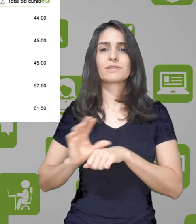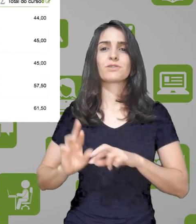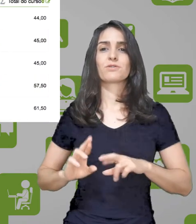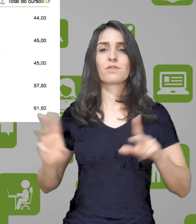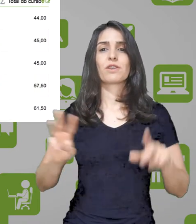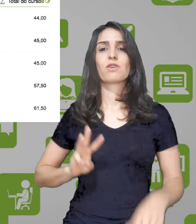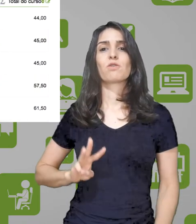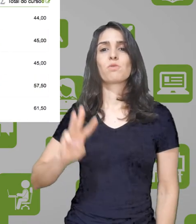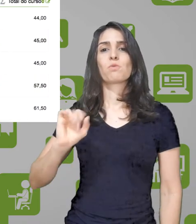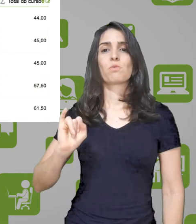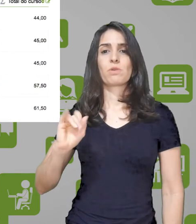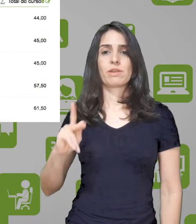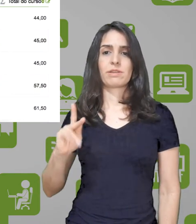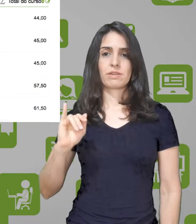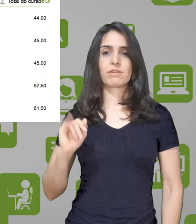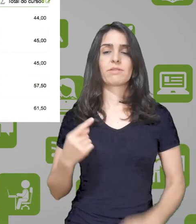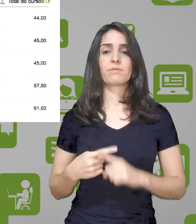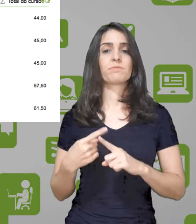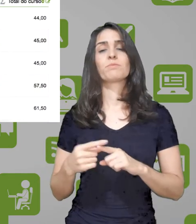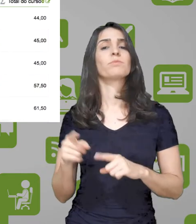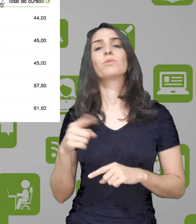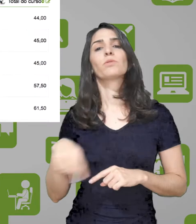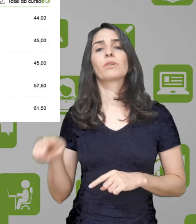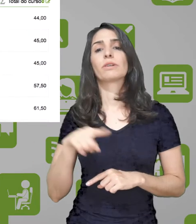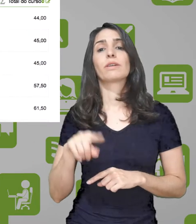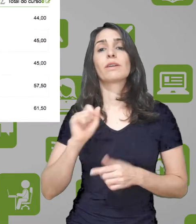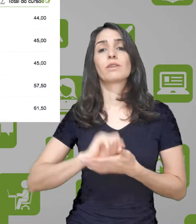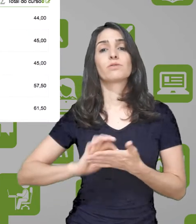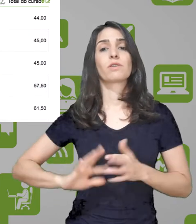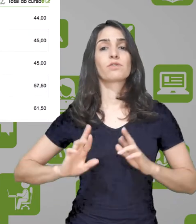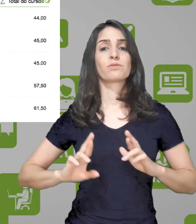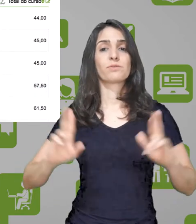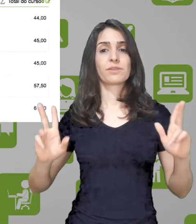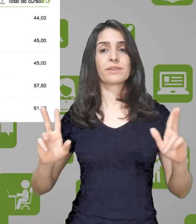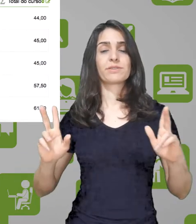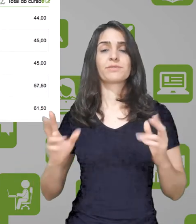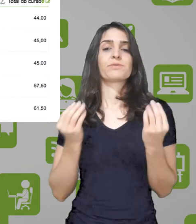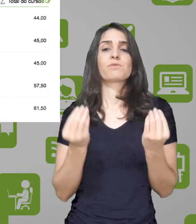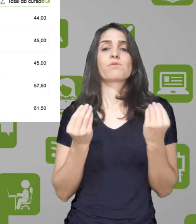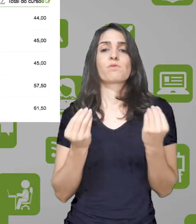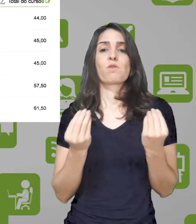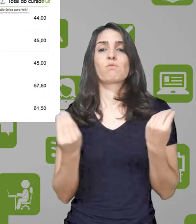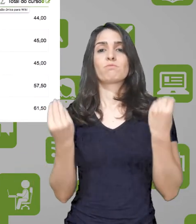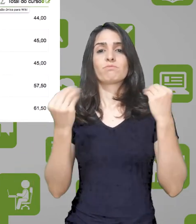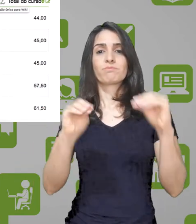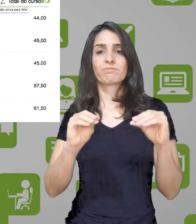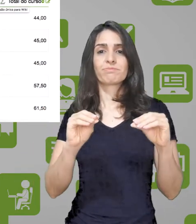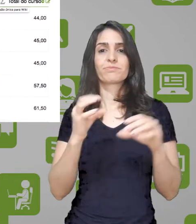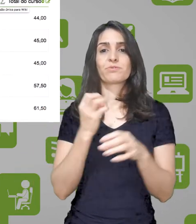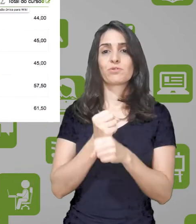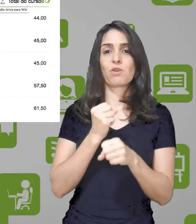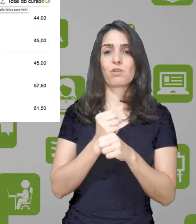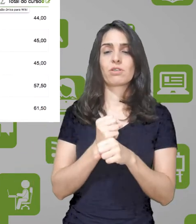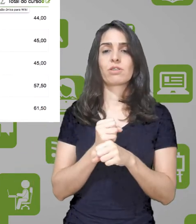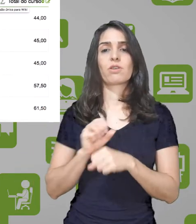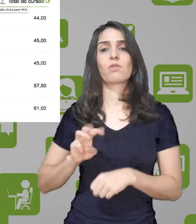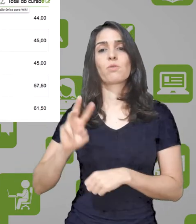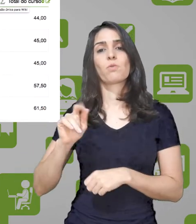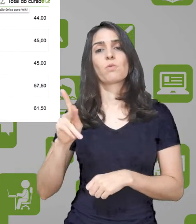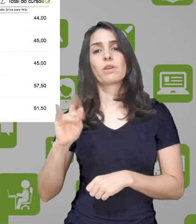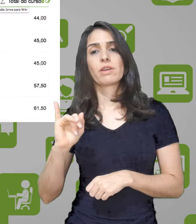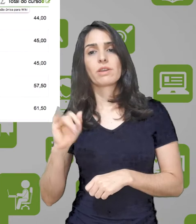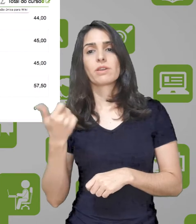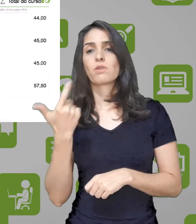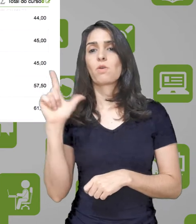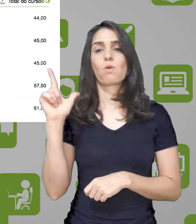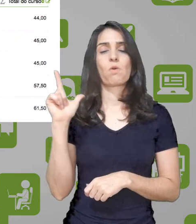né a Week aqui e eu posso como é que eu faço para lançar uma nota aqui na Wiki ou